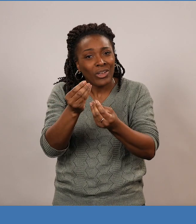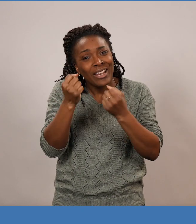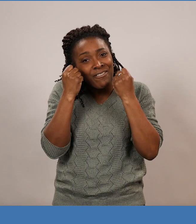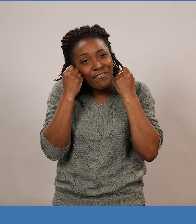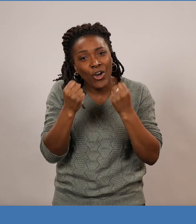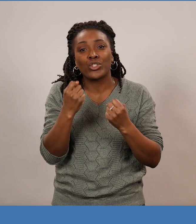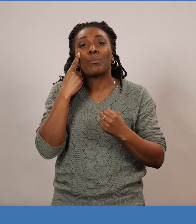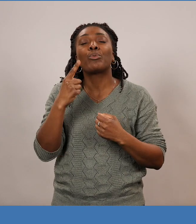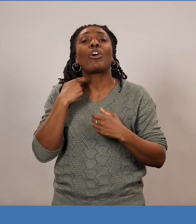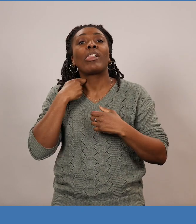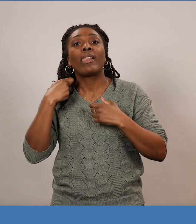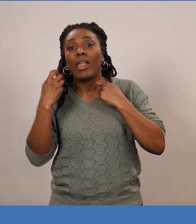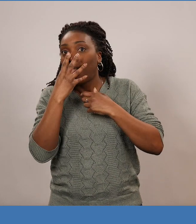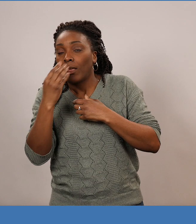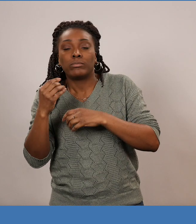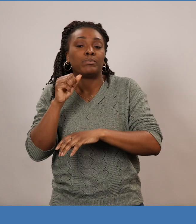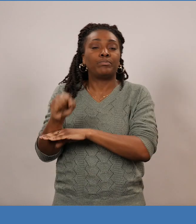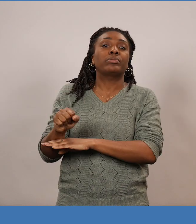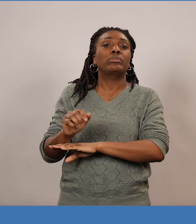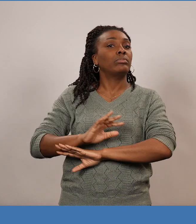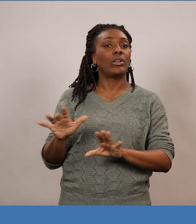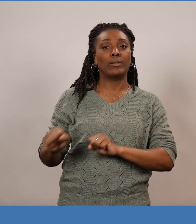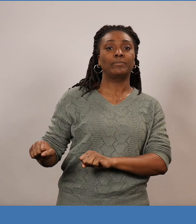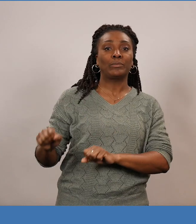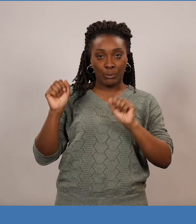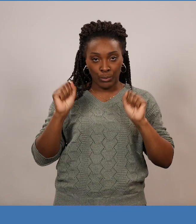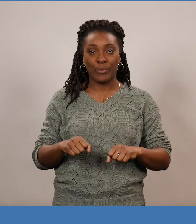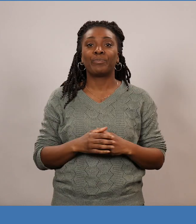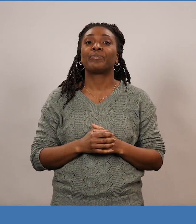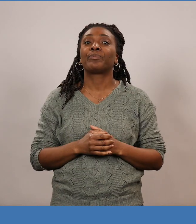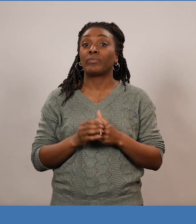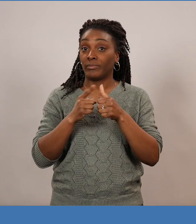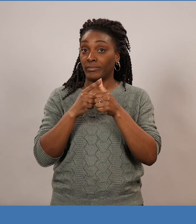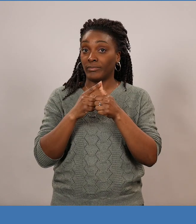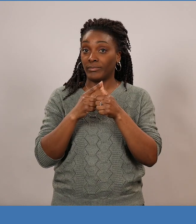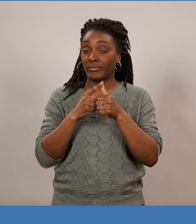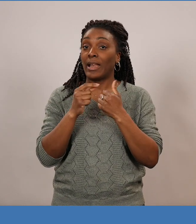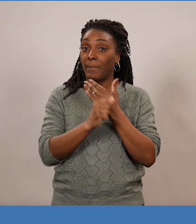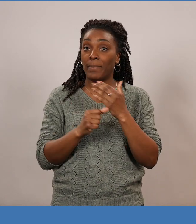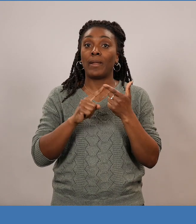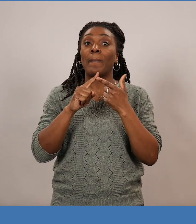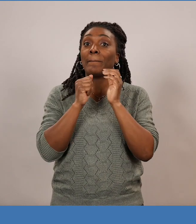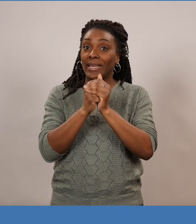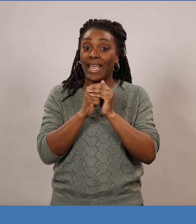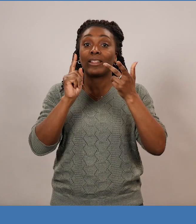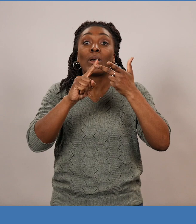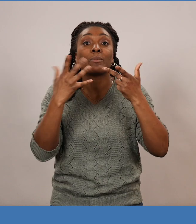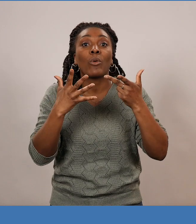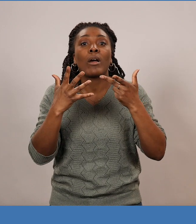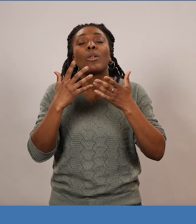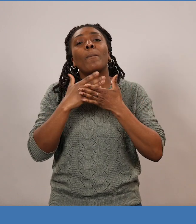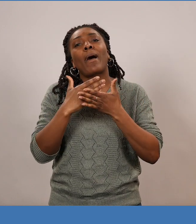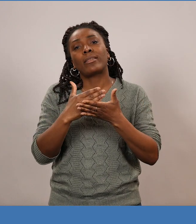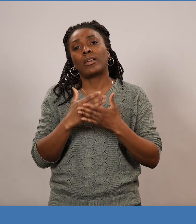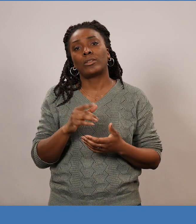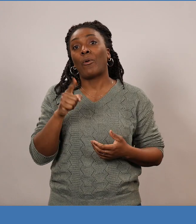vous donner la force de pouvoir supporter et surmonter la tentation. Premièrement, la parole. Deuxièmement, la prière. Et troisièmement, le